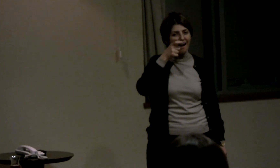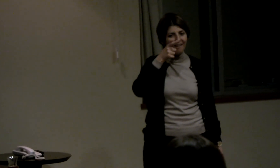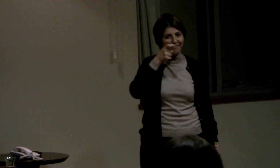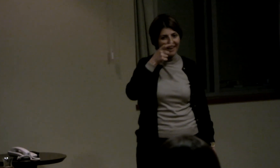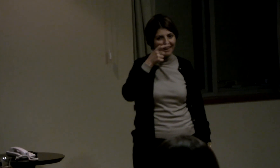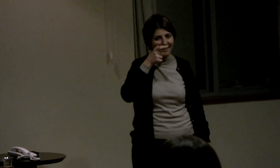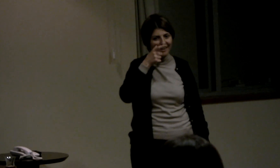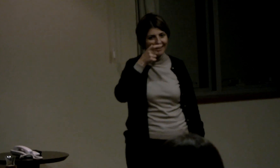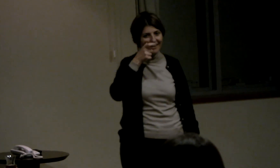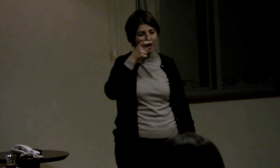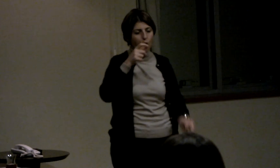kahve,